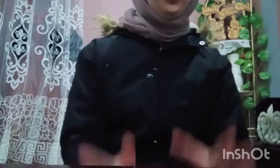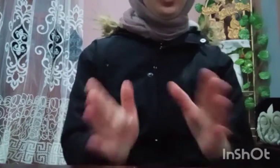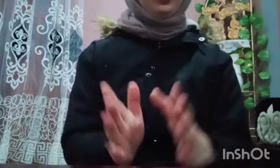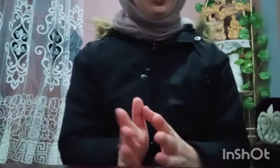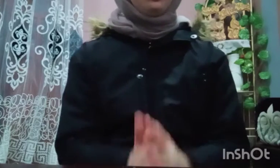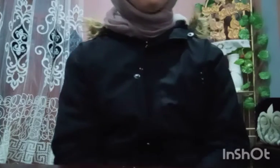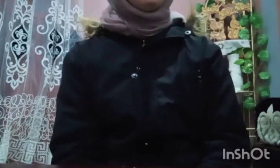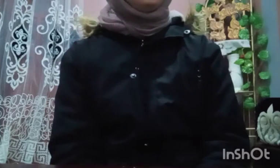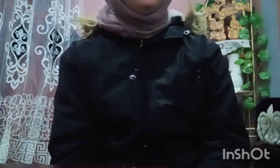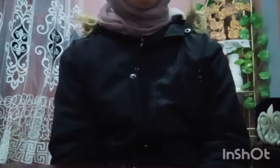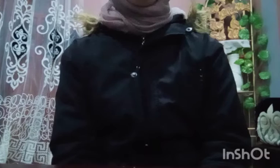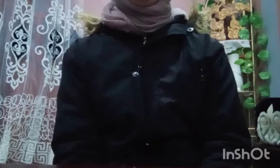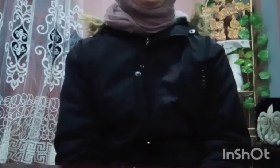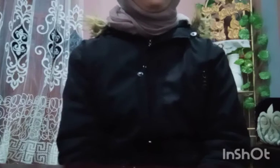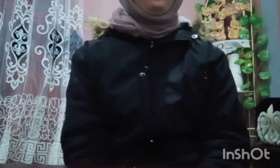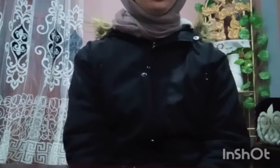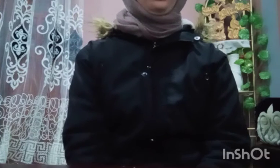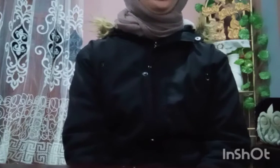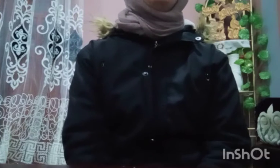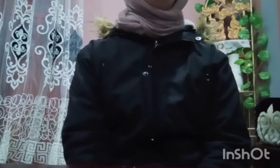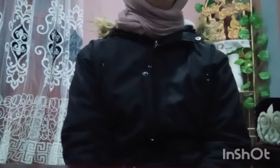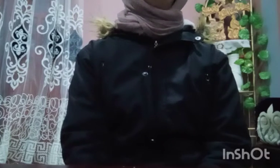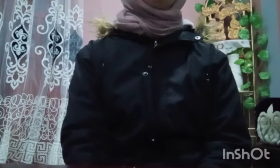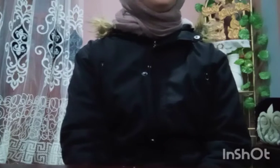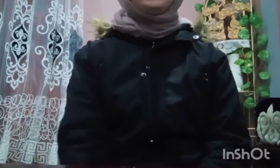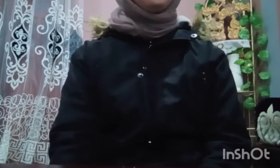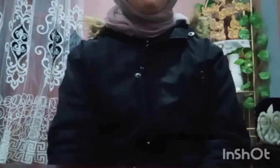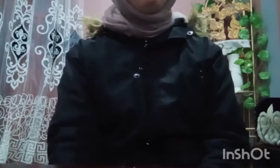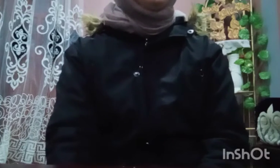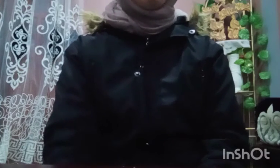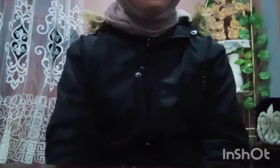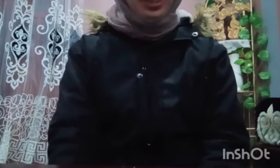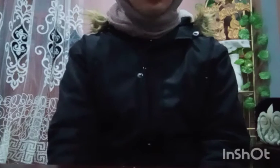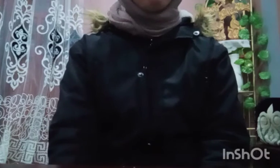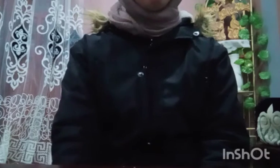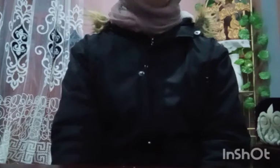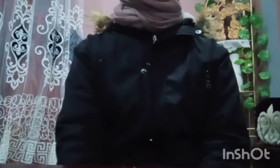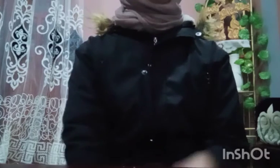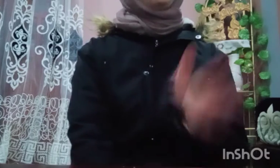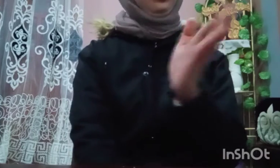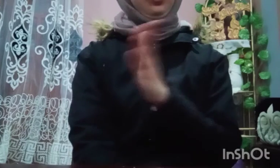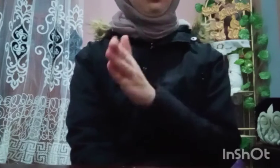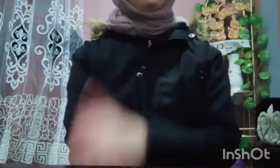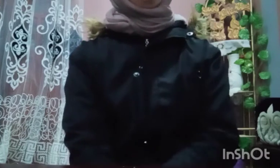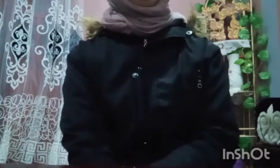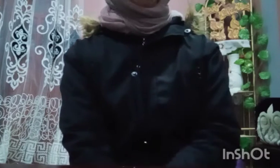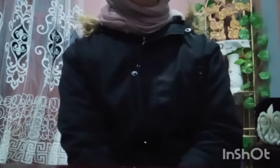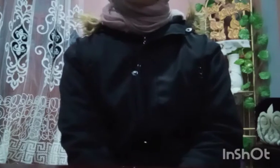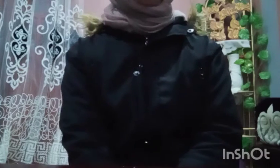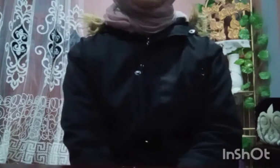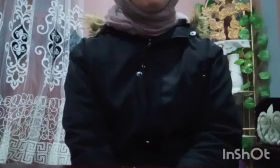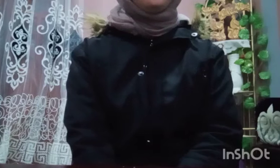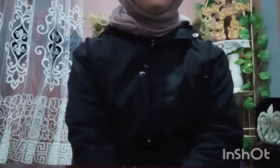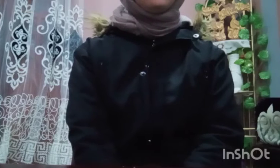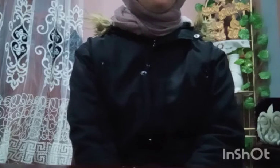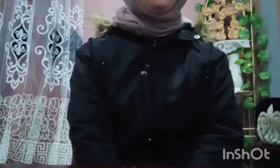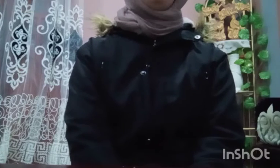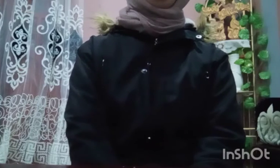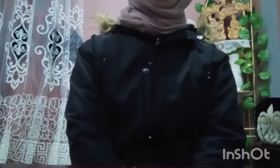هكا قريت وكلت على ربي سبحانه كلام سلبي بزاف سمعته في مشواري الدراسي ما كنتش ابدا نسمع